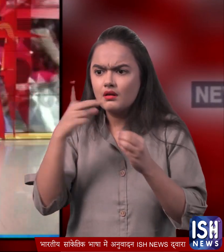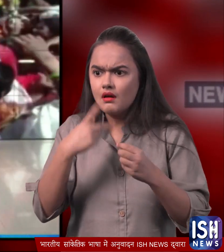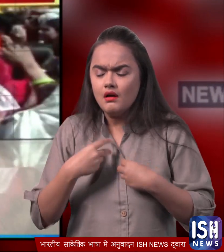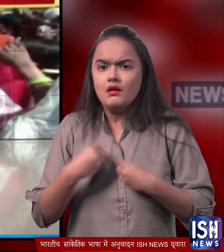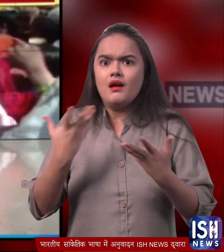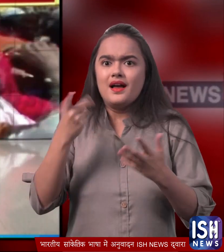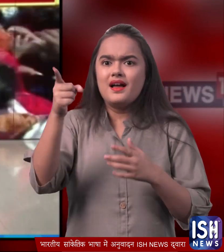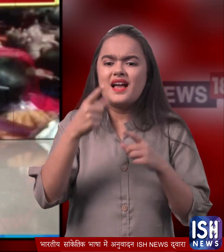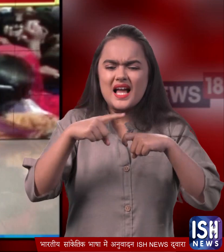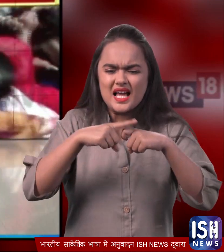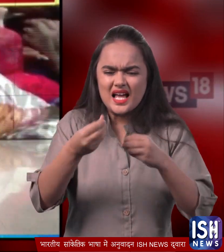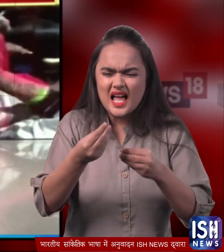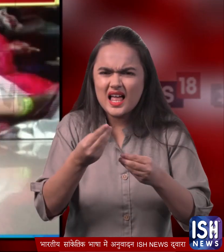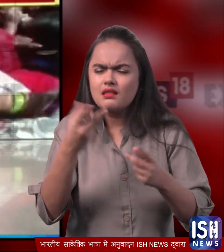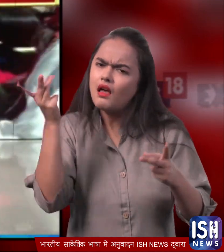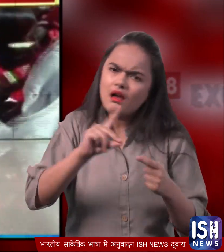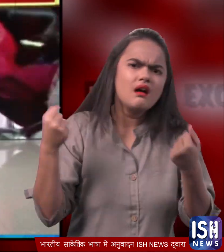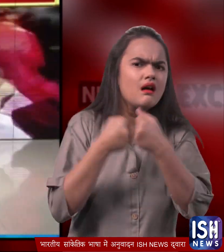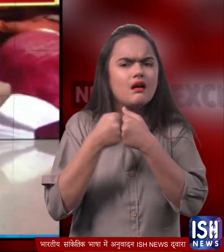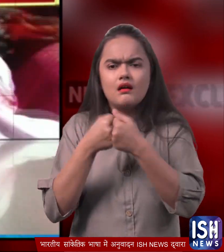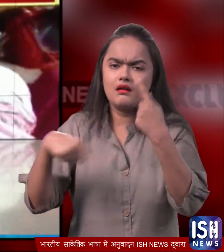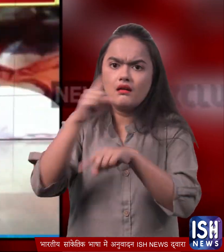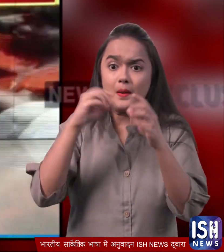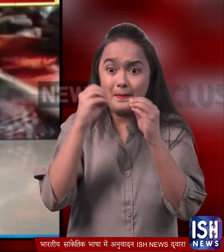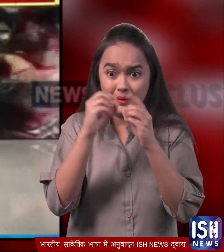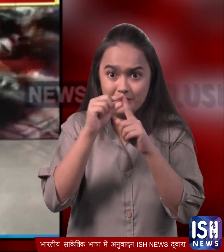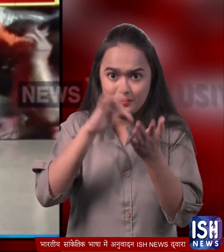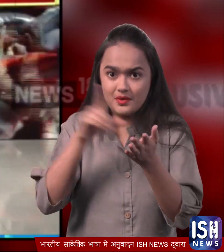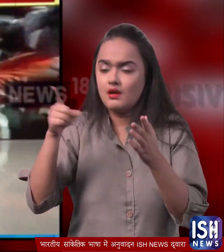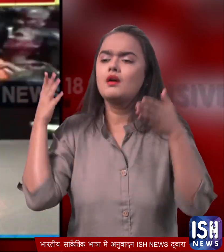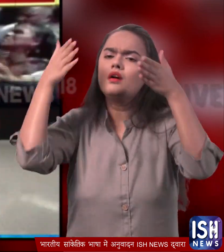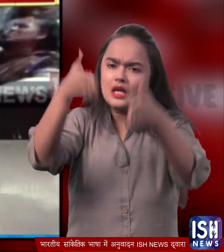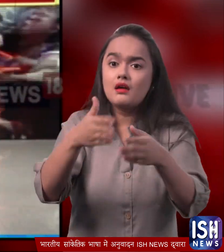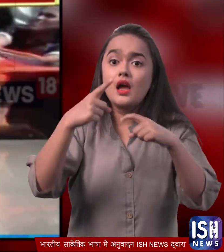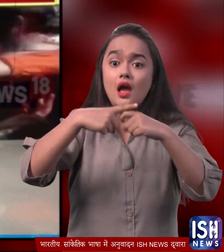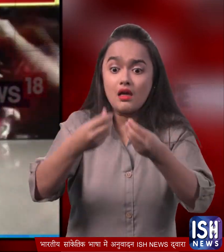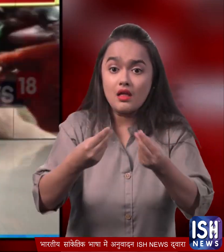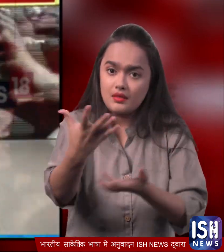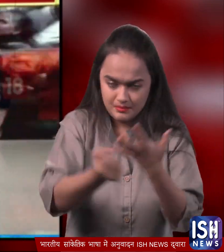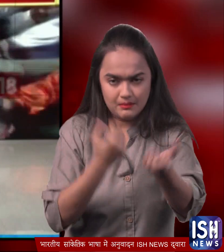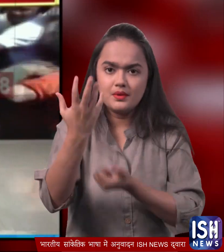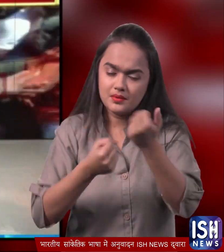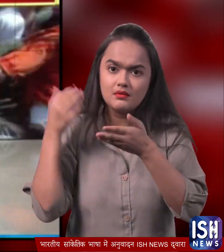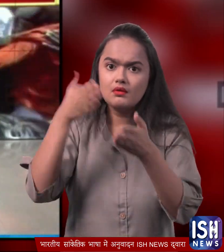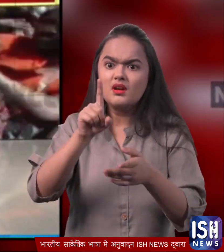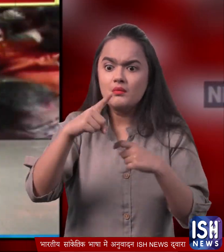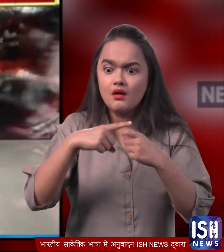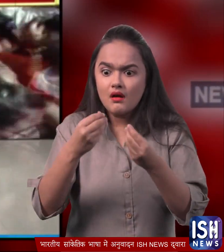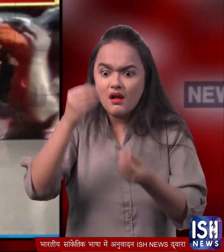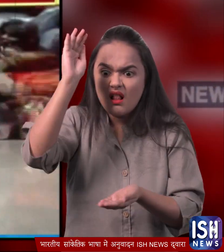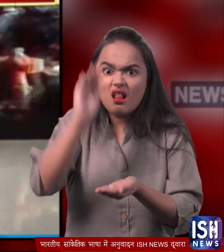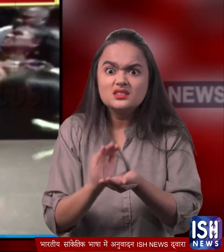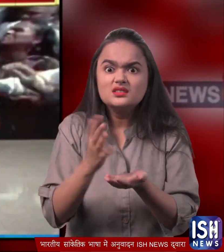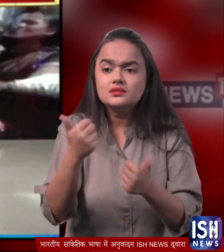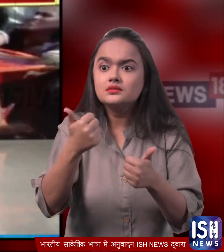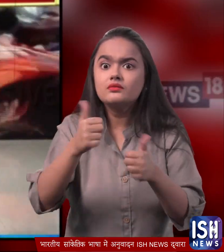वहां खाद के लिए कुछ किसान आपस में भिड़ गए। बताया गया कि भरतपुर मंडी में ये किसान खाद खरीदने पहुंचे थे, जहां उनके सामने खाद की कमी